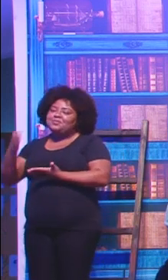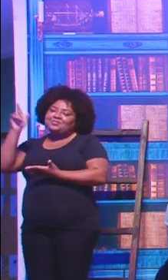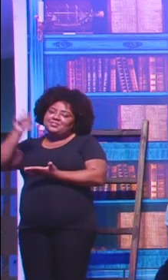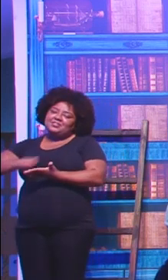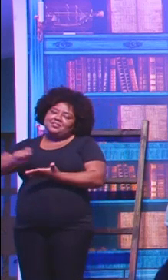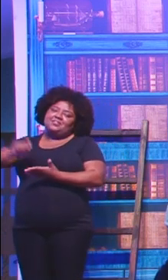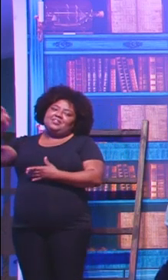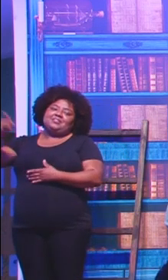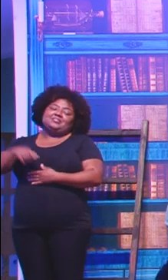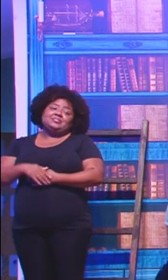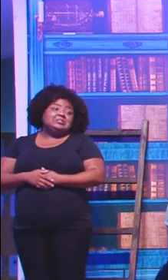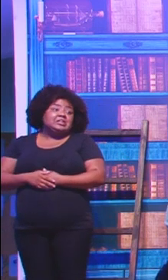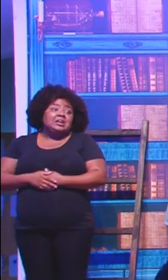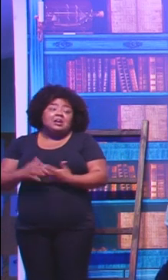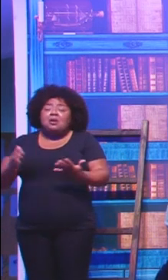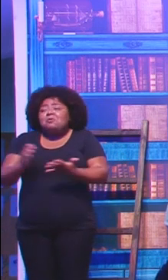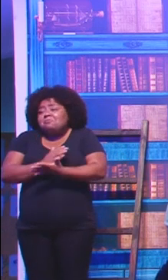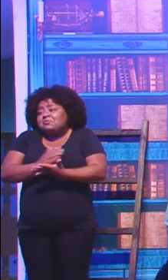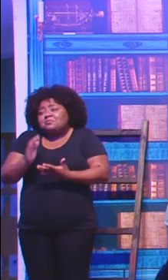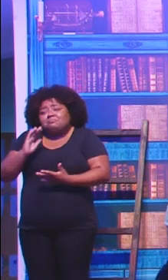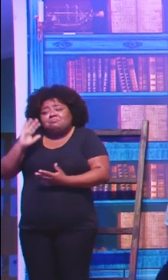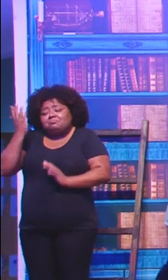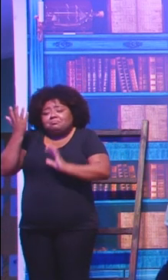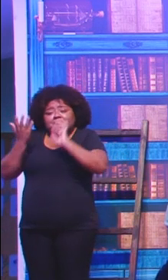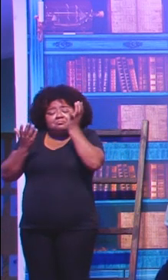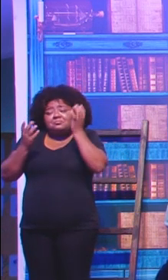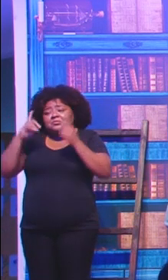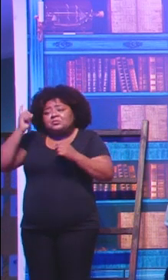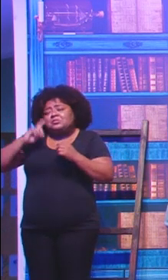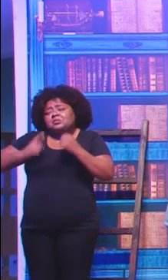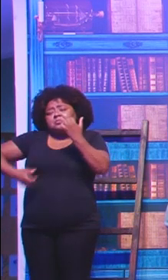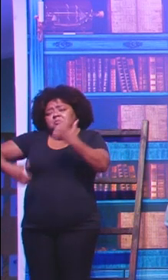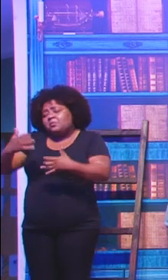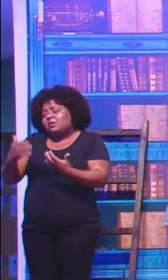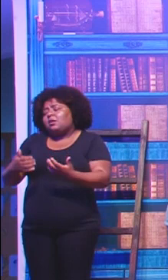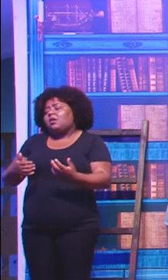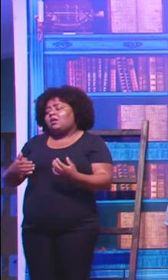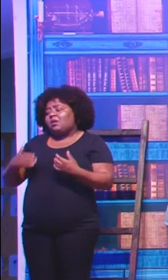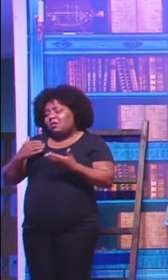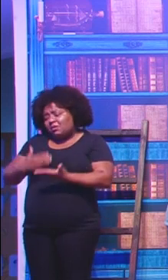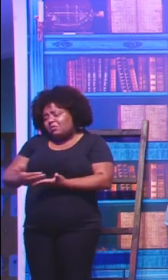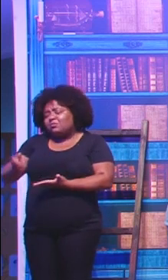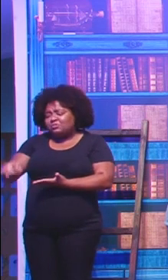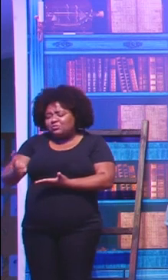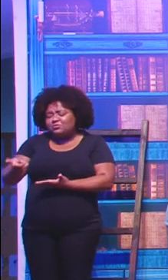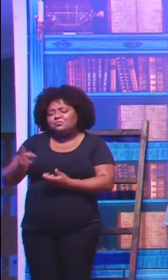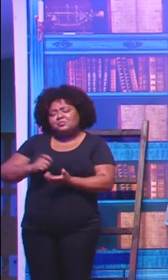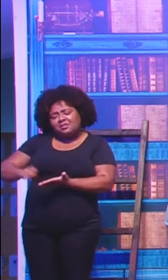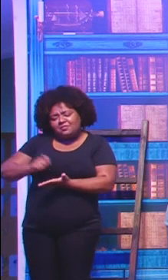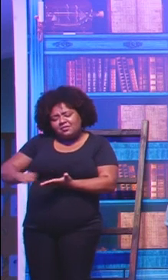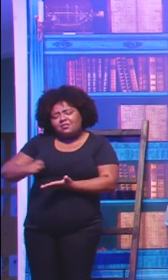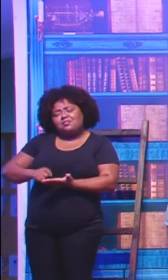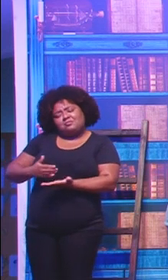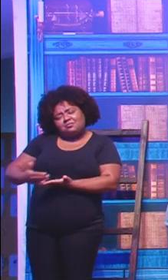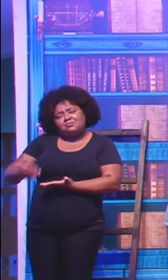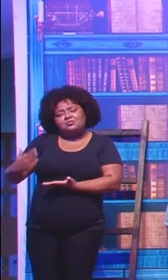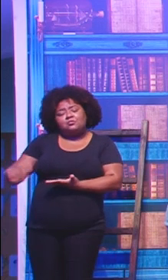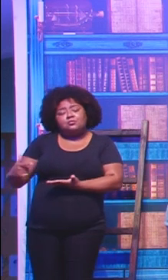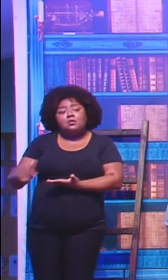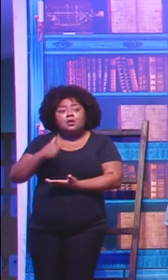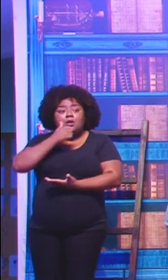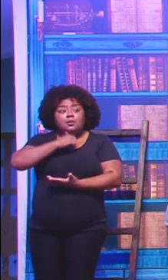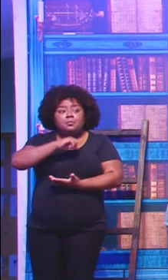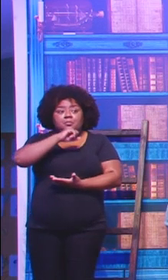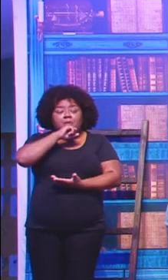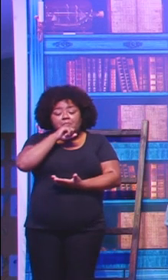é dessas coisas que a gente não sabe explicar, né? Continue escrevendo, continue... né? E graças a Deus que minha mãe não gostou